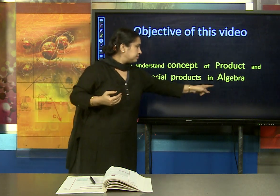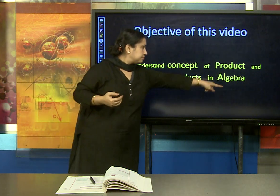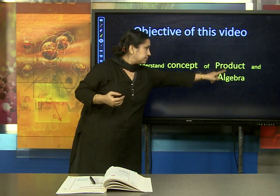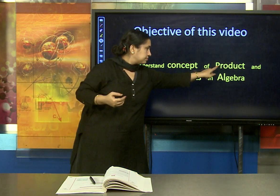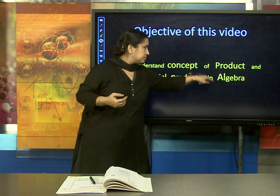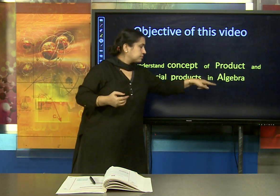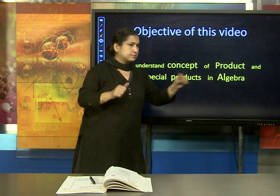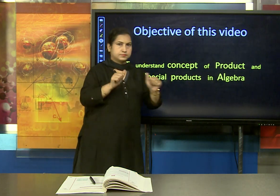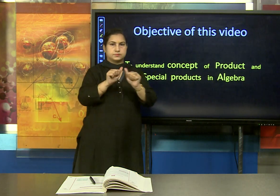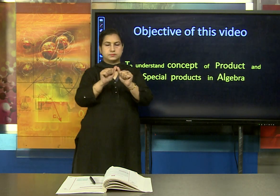अलजेब्रा के